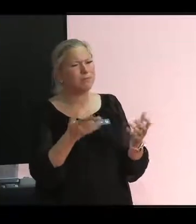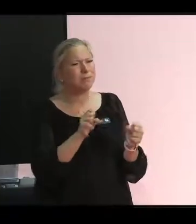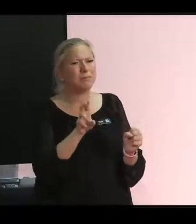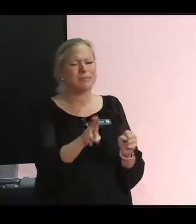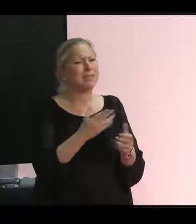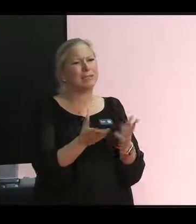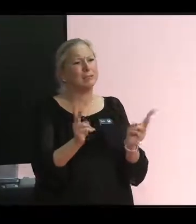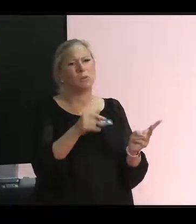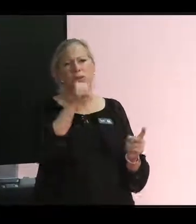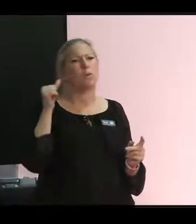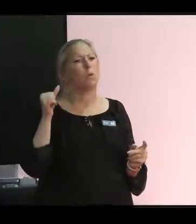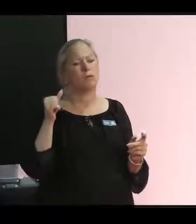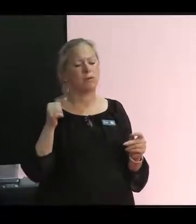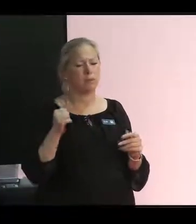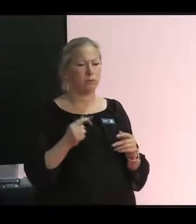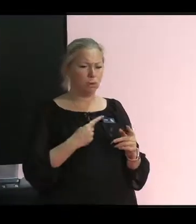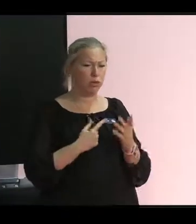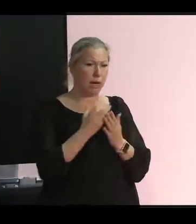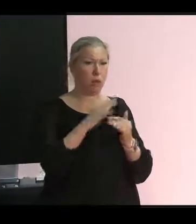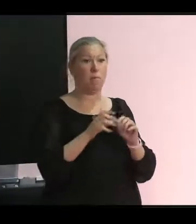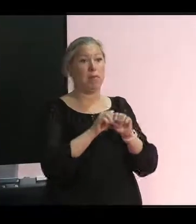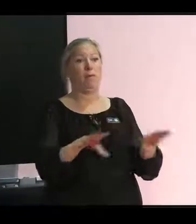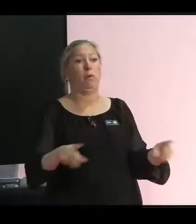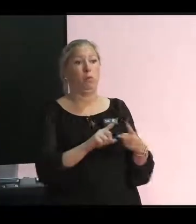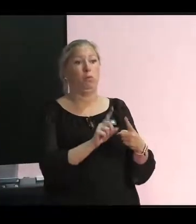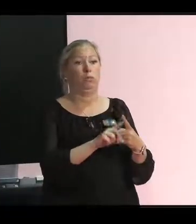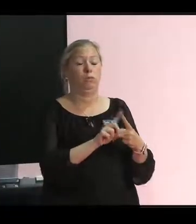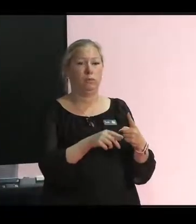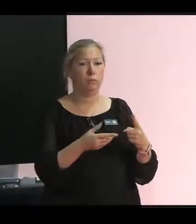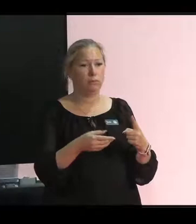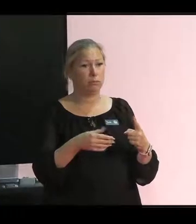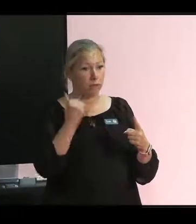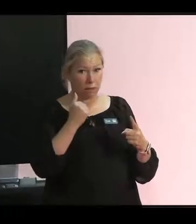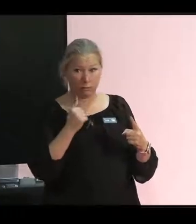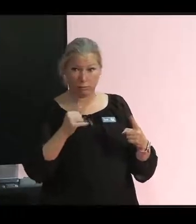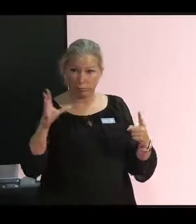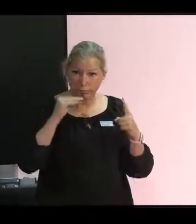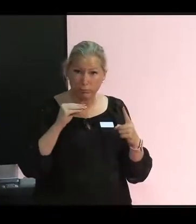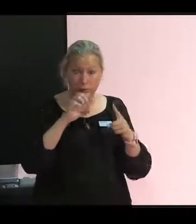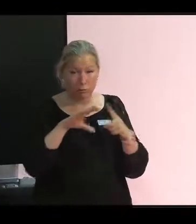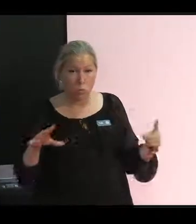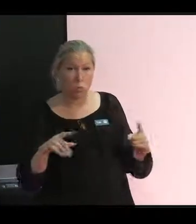det inte så himla svårt. Mycket handlar om information. Kan alla ta del av informationen?